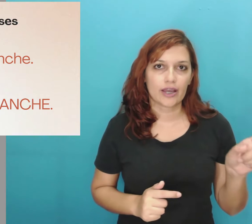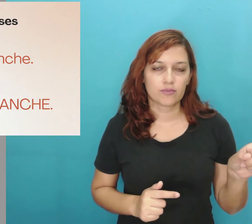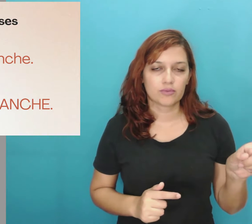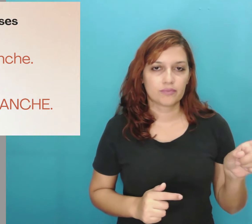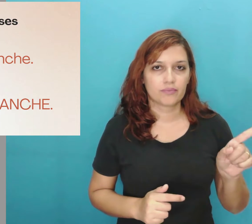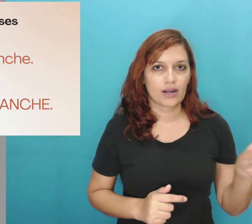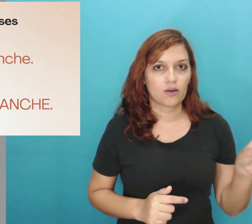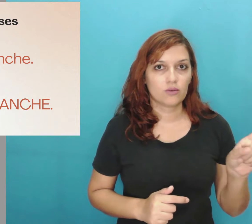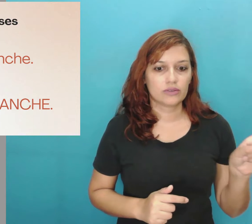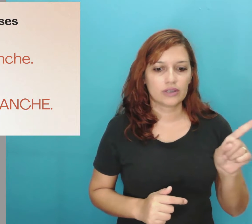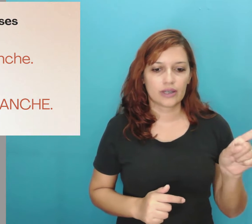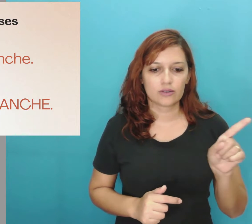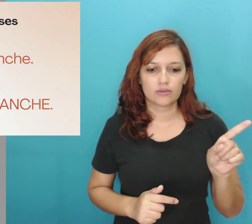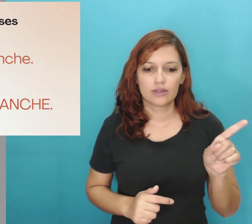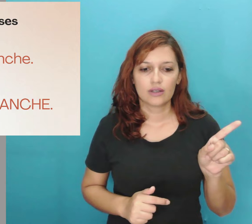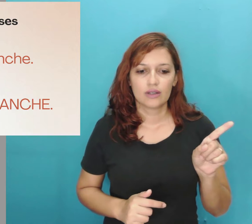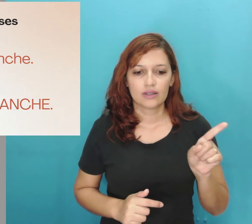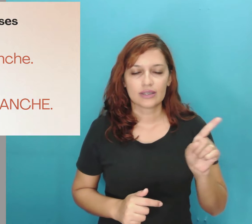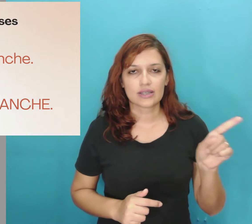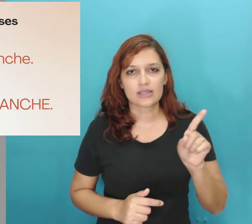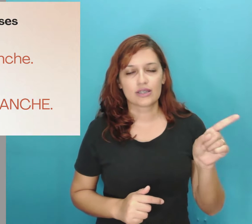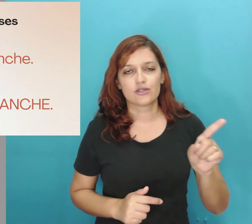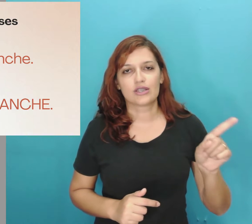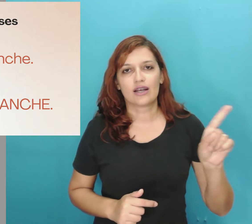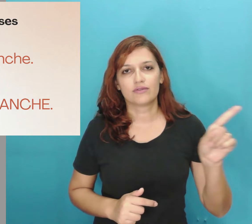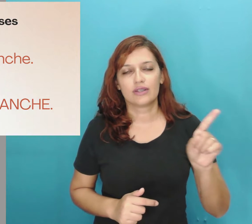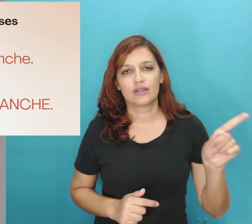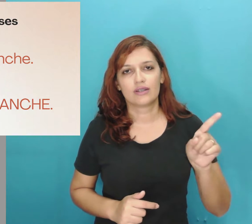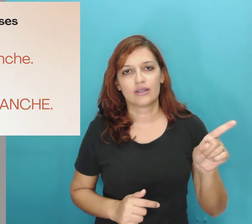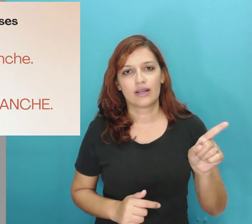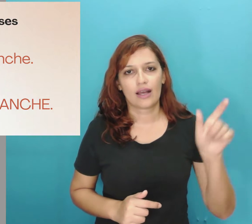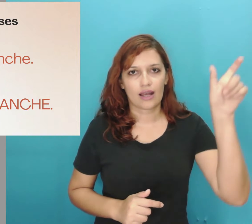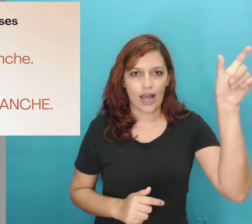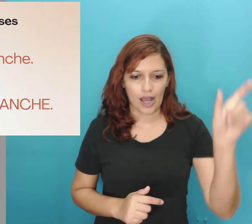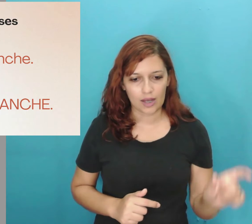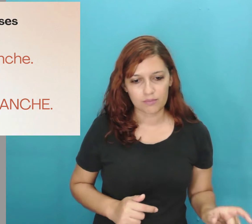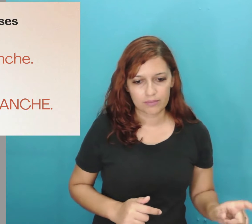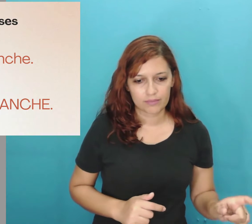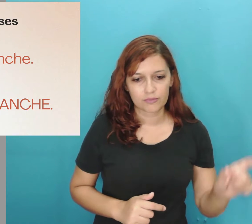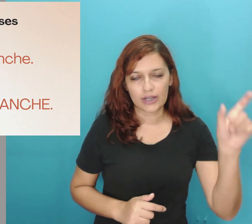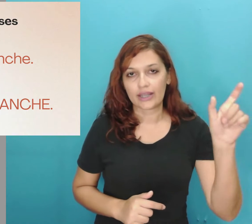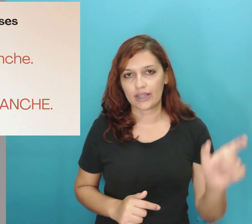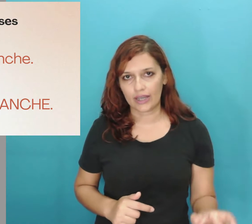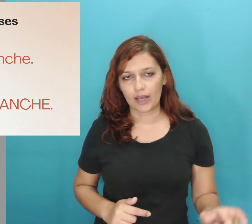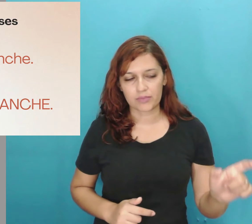verbo para onde eu disse que estava a mulher, né? A pessoa.